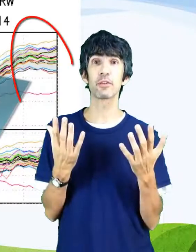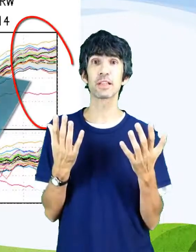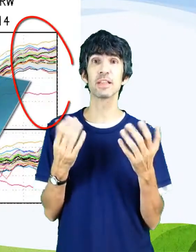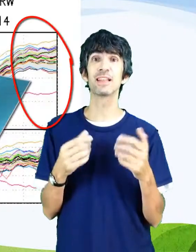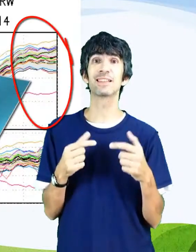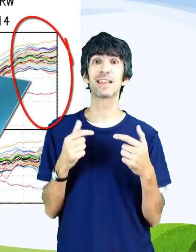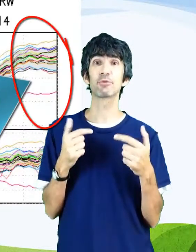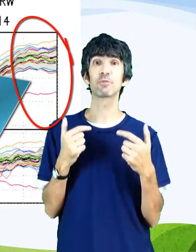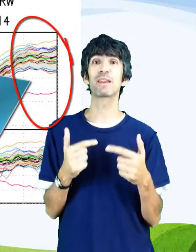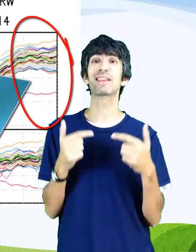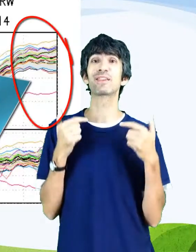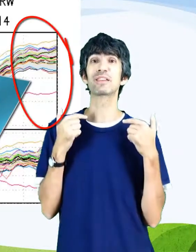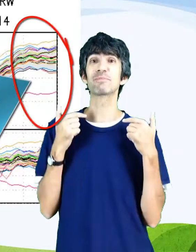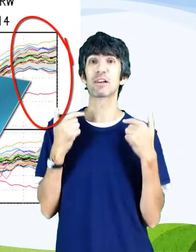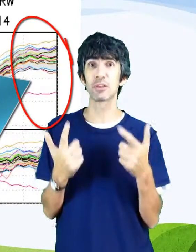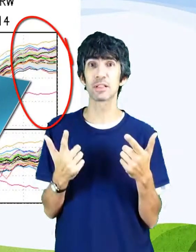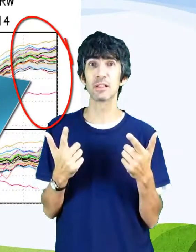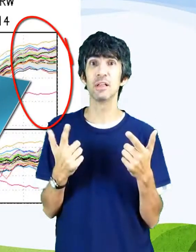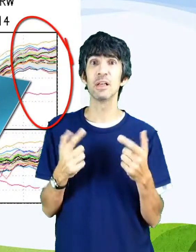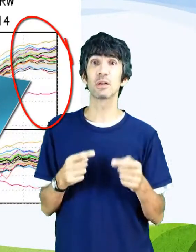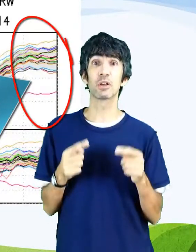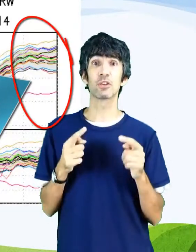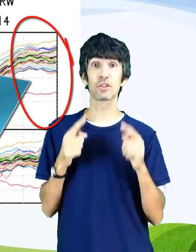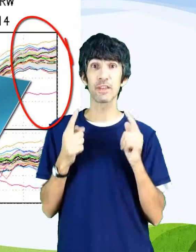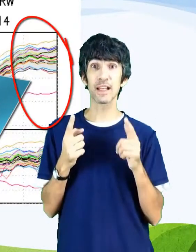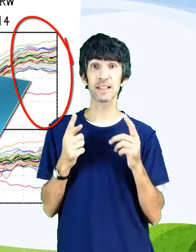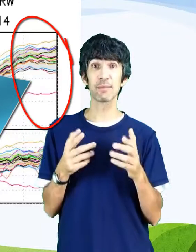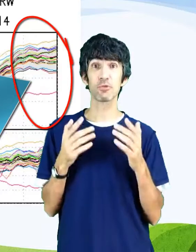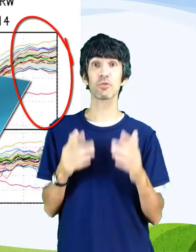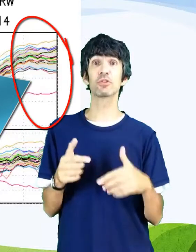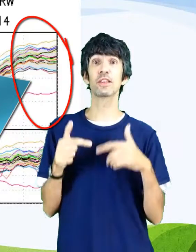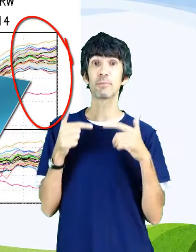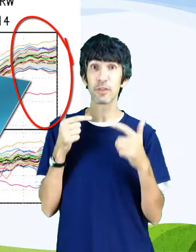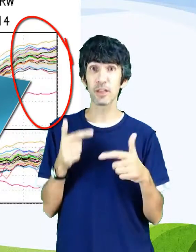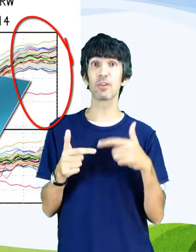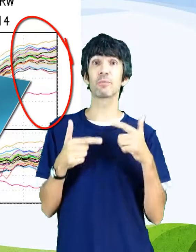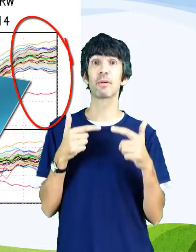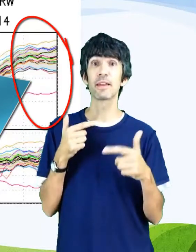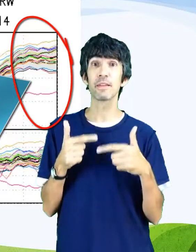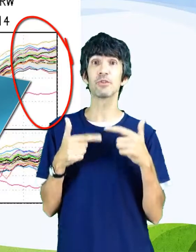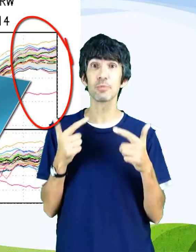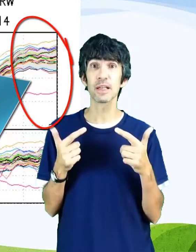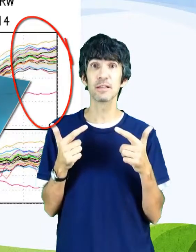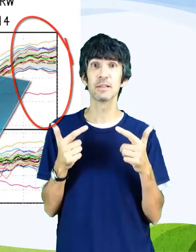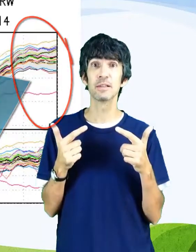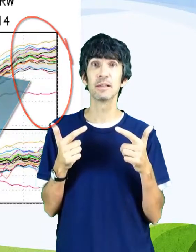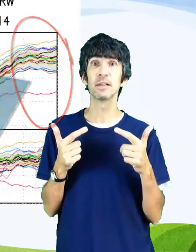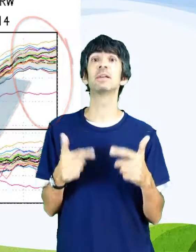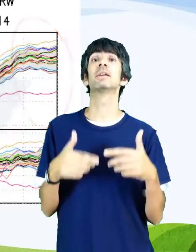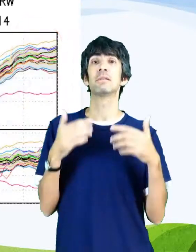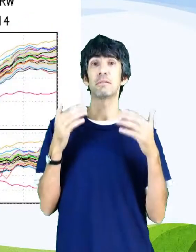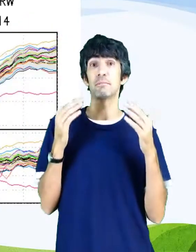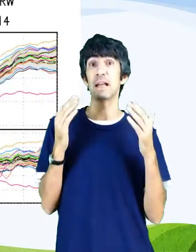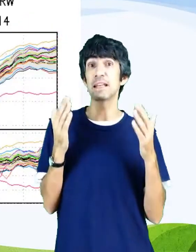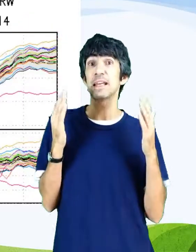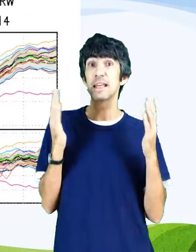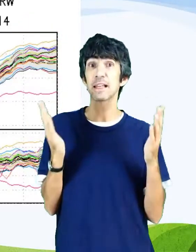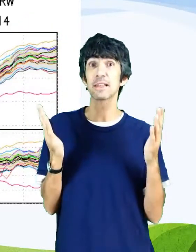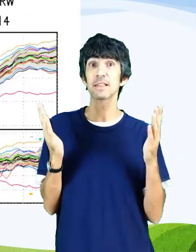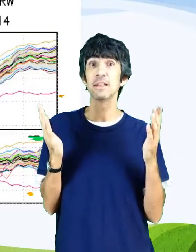superordenadores, tenemos predicciones mejores. Cuando nos dicen que tenemos un 80% de probabilidad de lluvia, mañana en Ares,